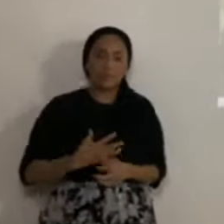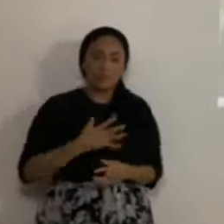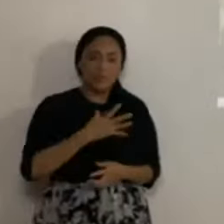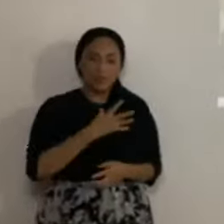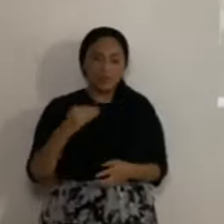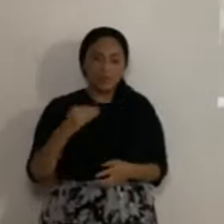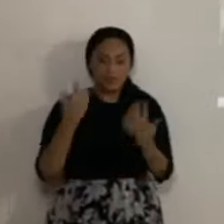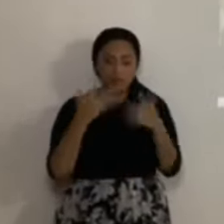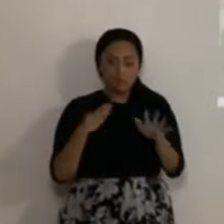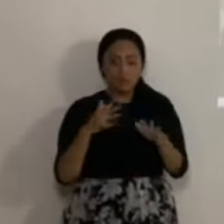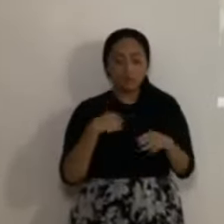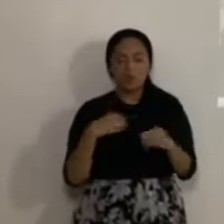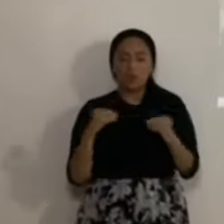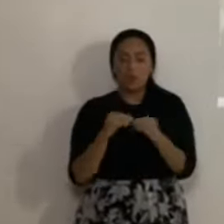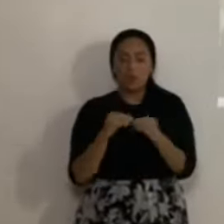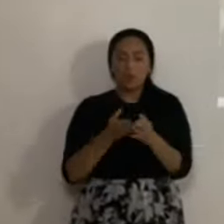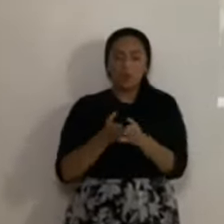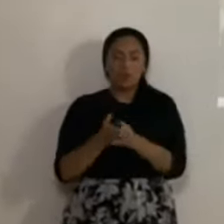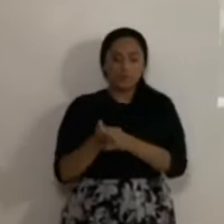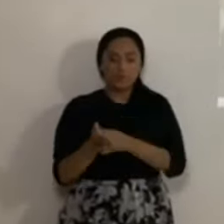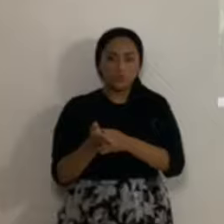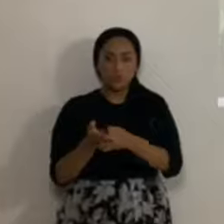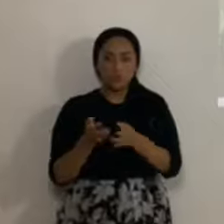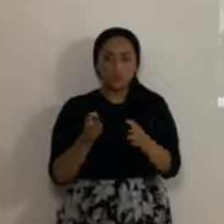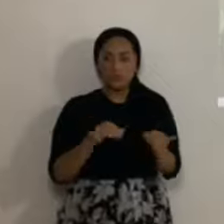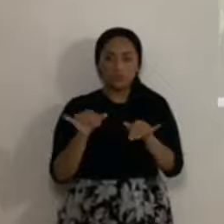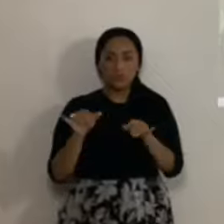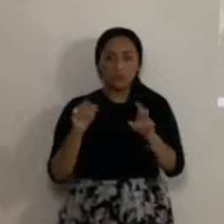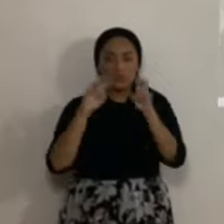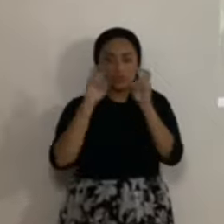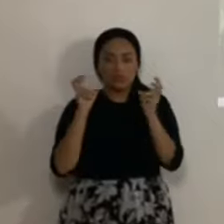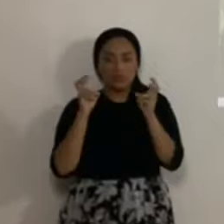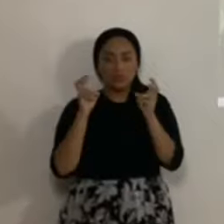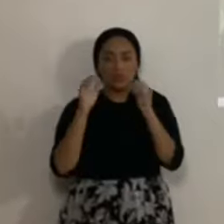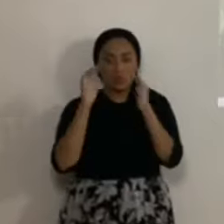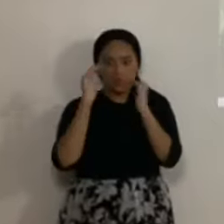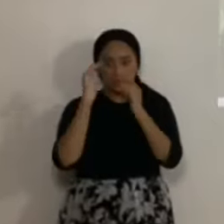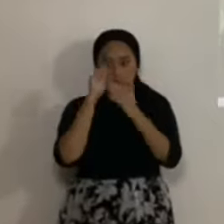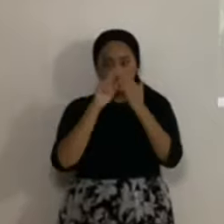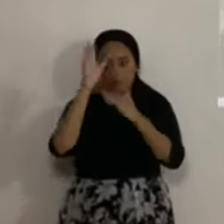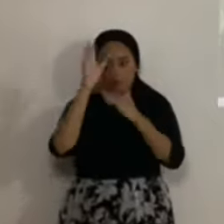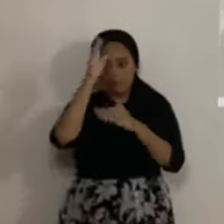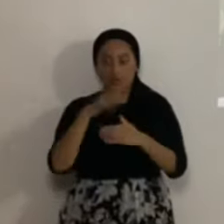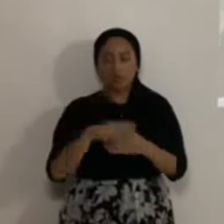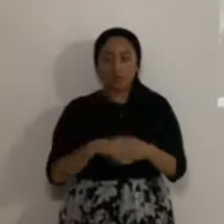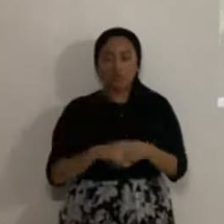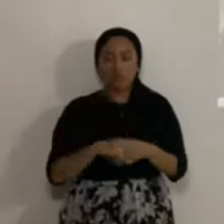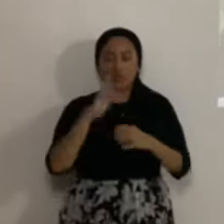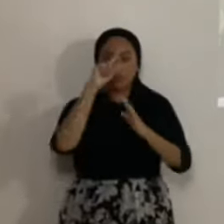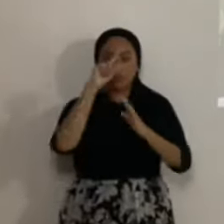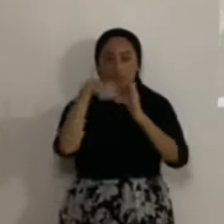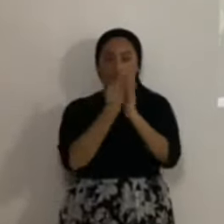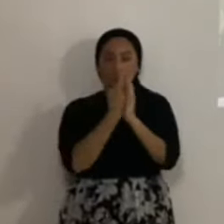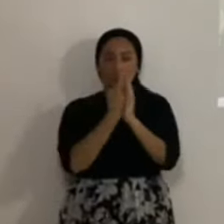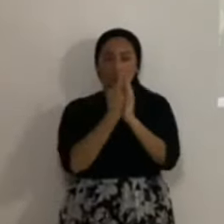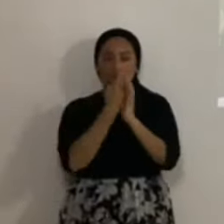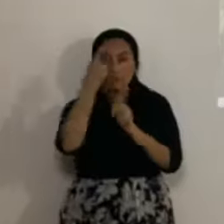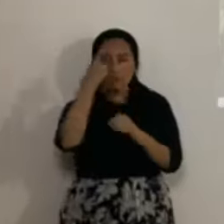luego me voy a ir a profundidades en este mismo tema. Primeramente el eterno, en una hora tendrás